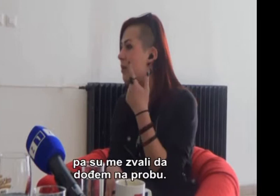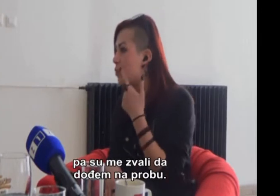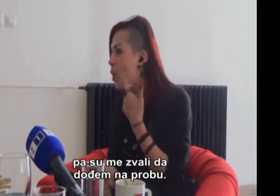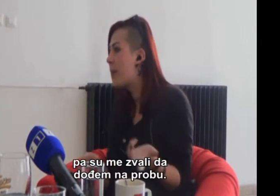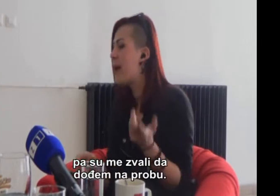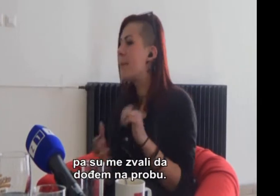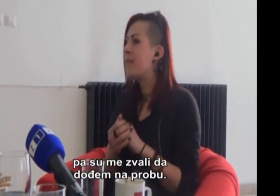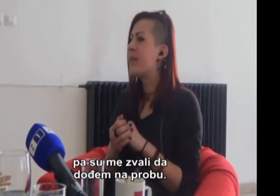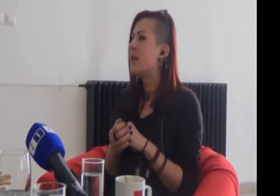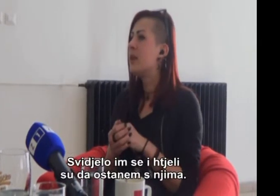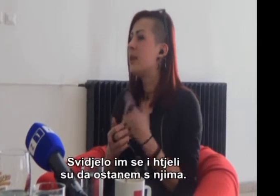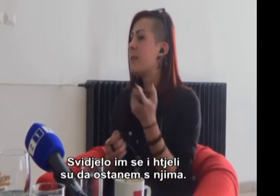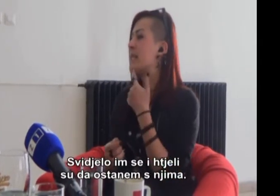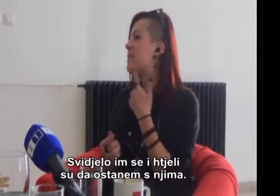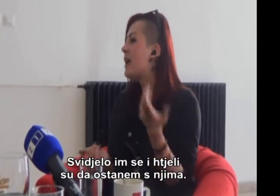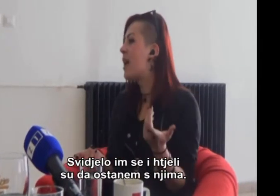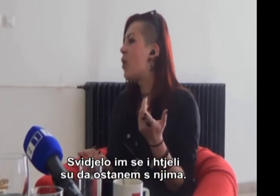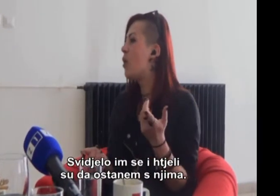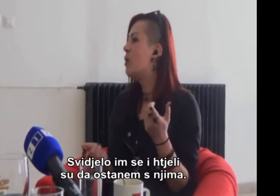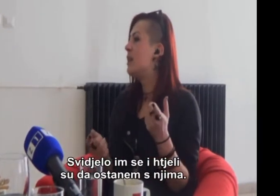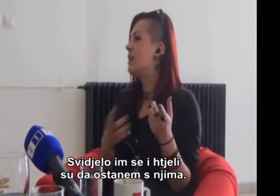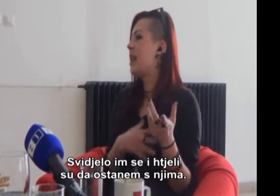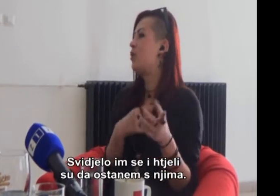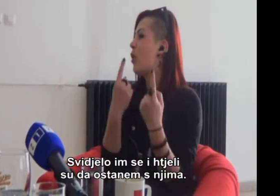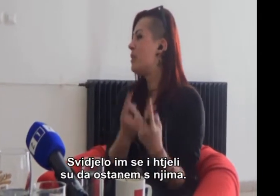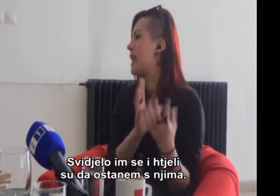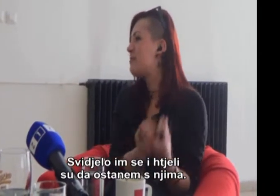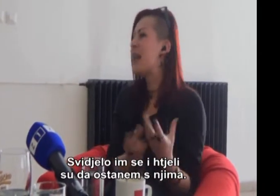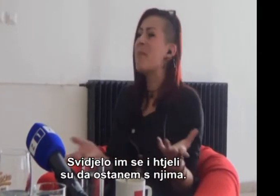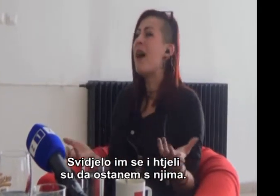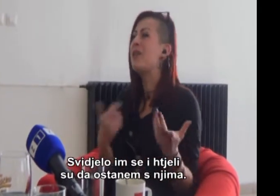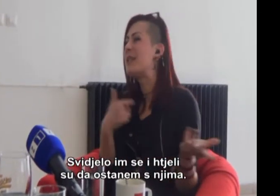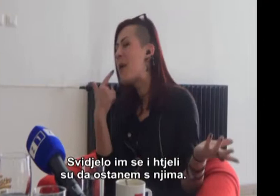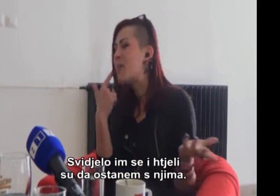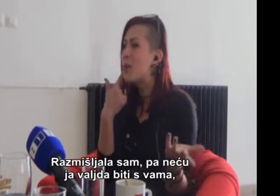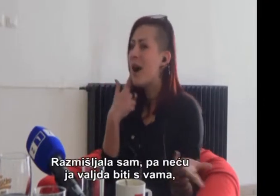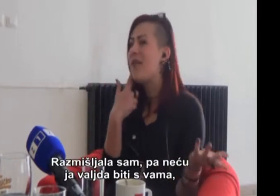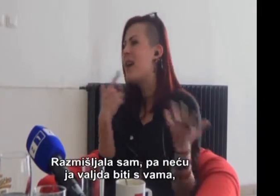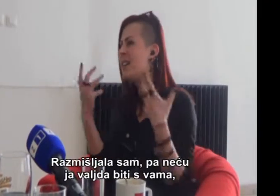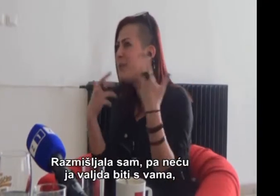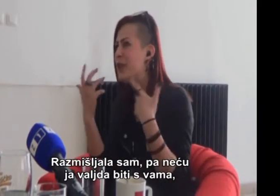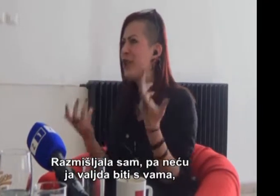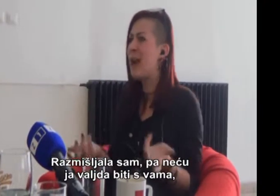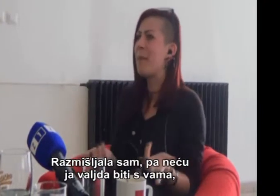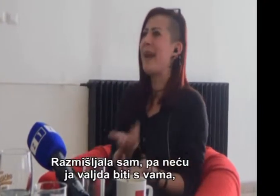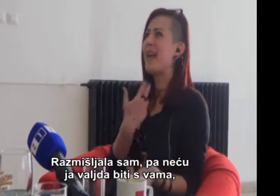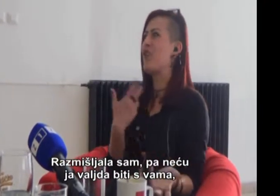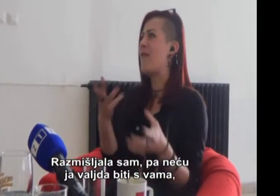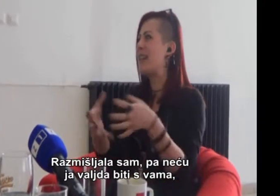u grobe. I njima se svidjelo i htjeli su da ostane s njima, da sam ja probala, razmišljala, pa neće ja majte